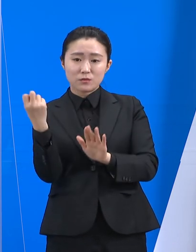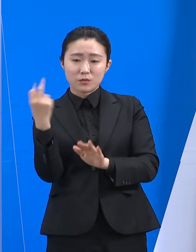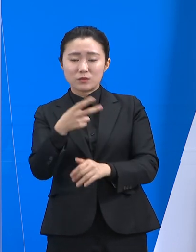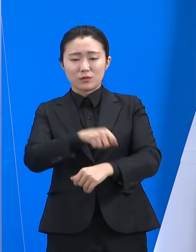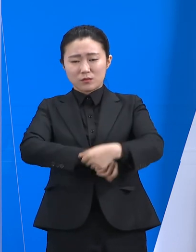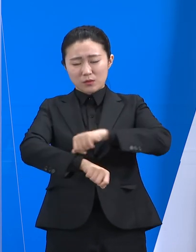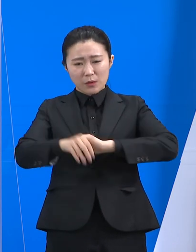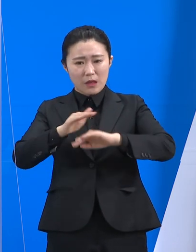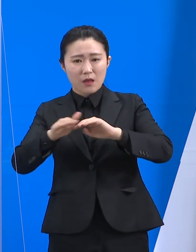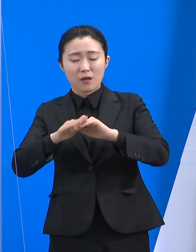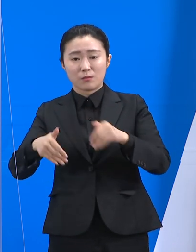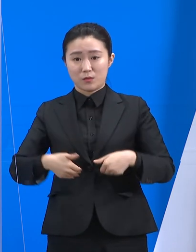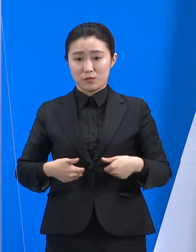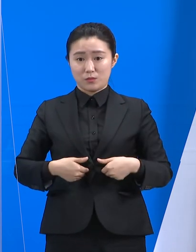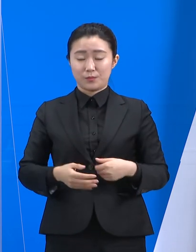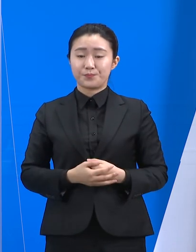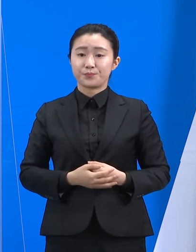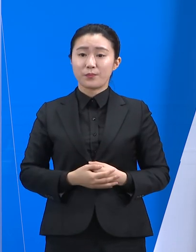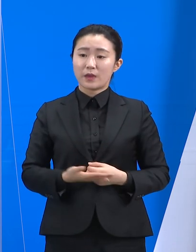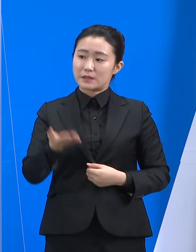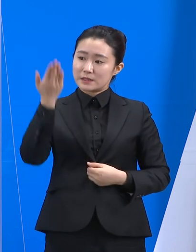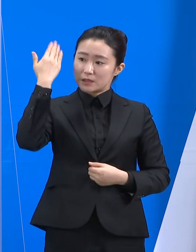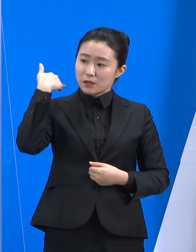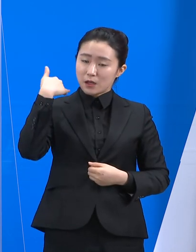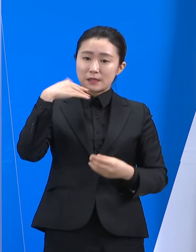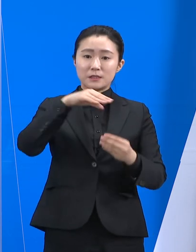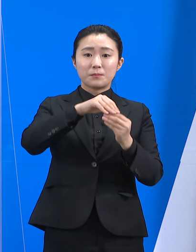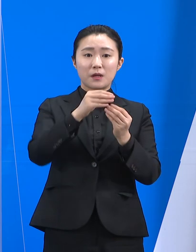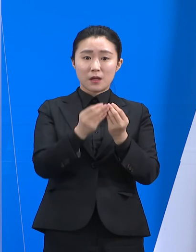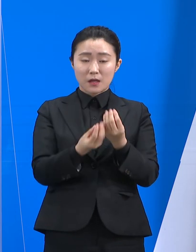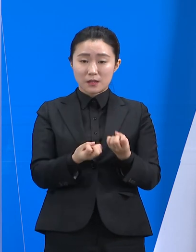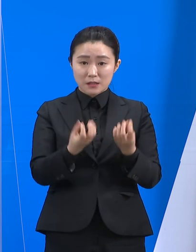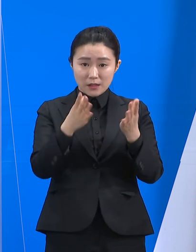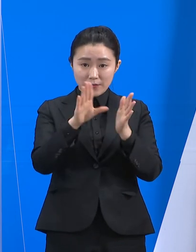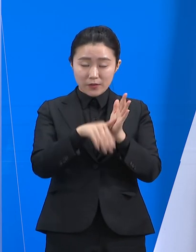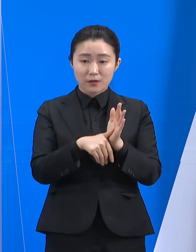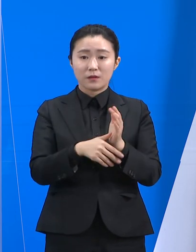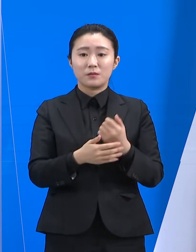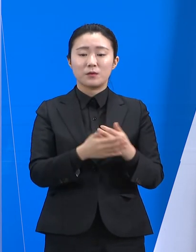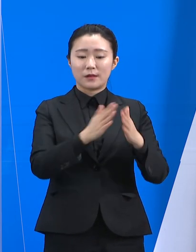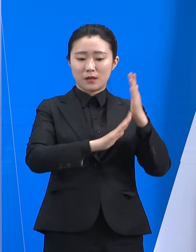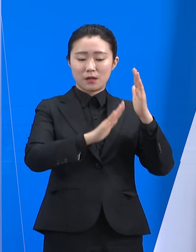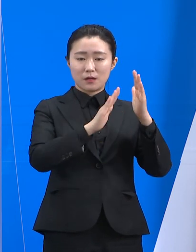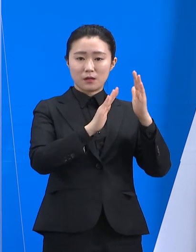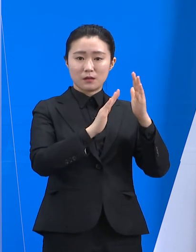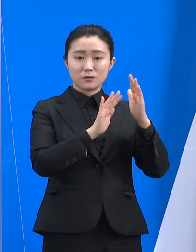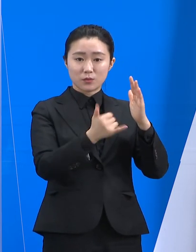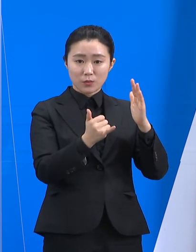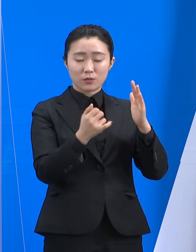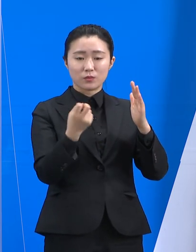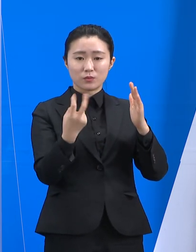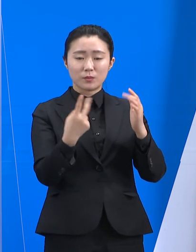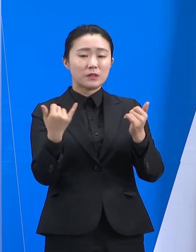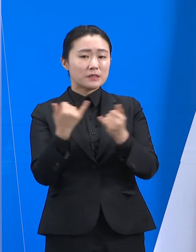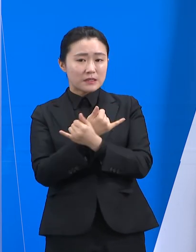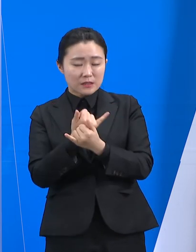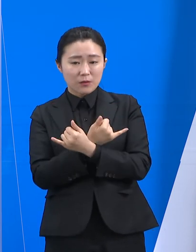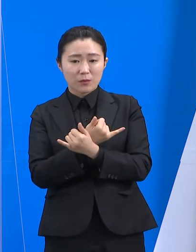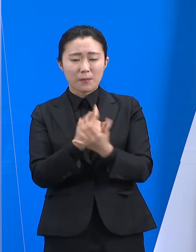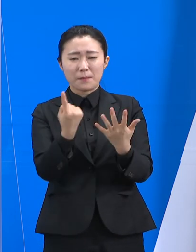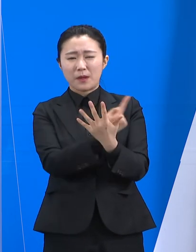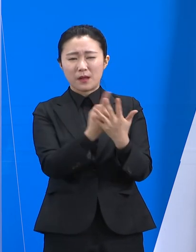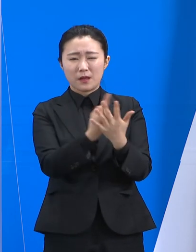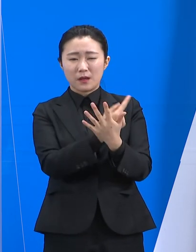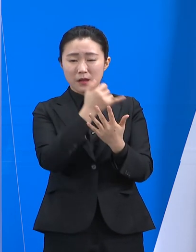보름 전설 명절로 가족, 친척, 지인들 사이 왕래가 많았고, 바로 지난 주말은 3.1절